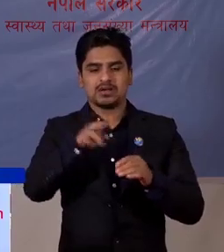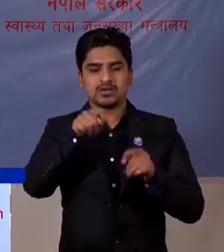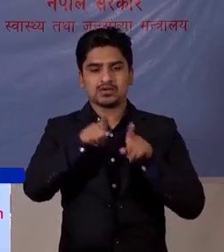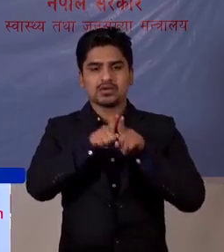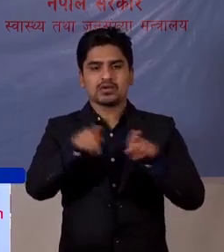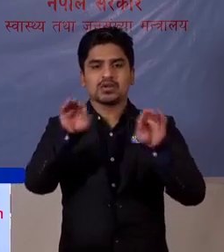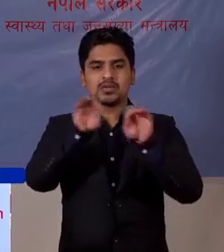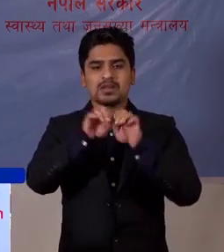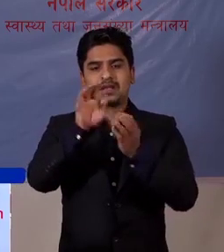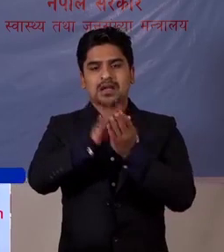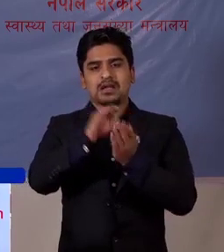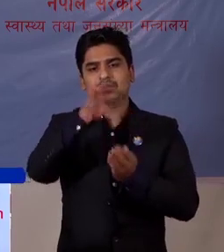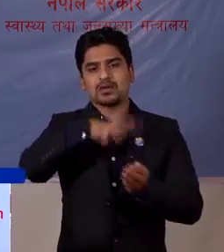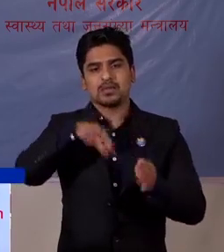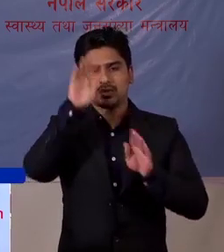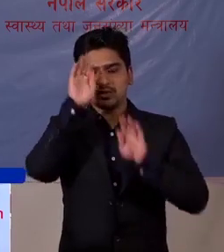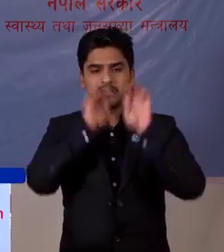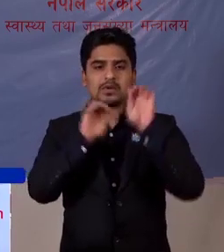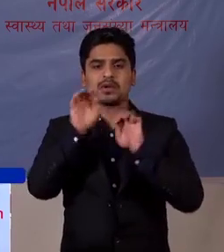यससँग सम्बन्ध राख्ने सबै